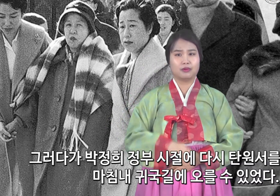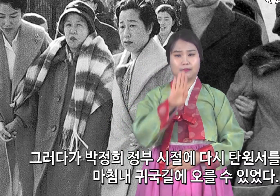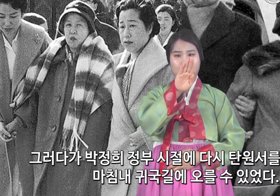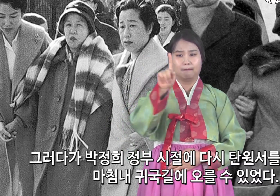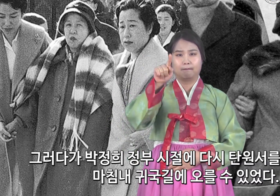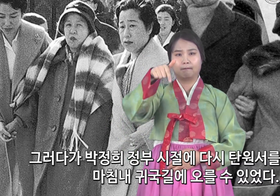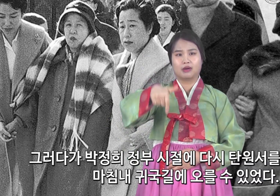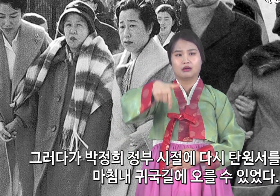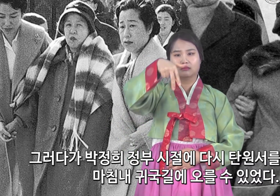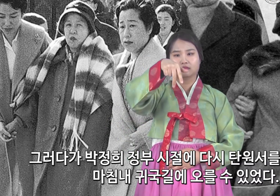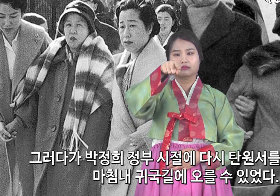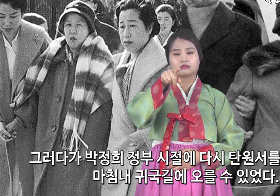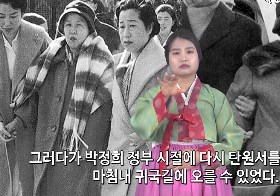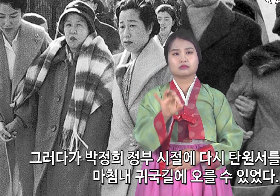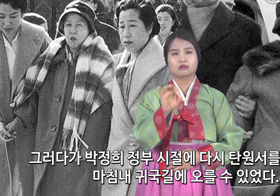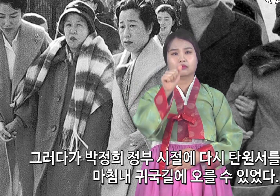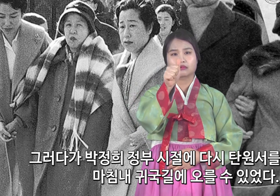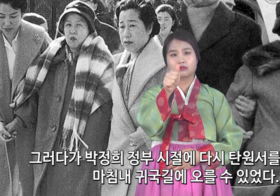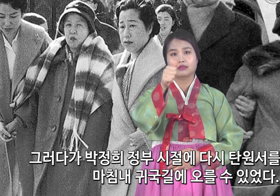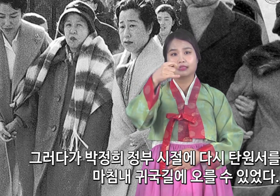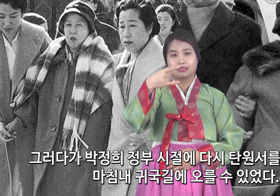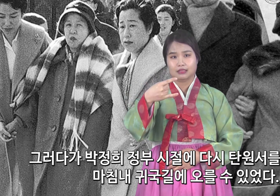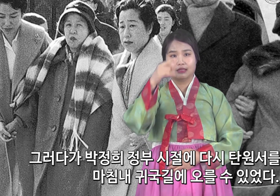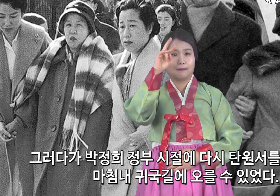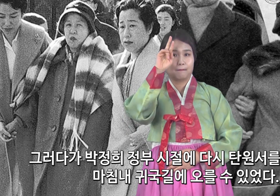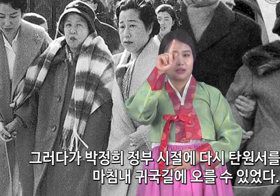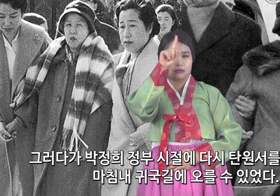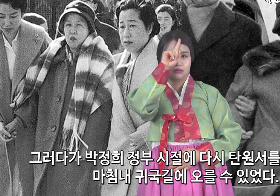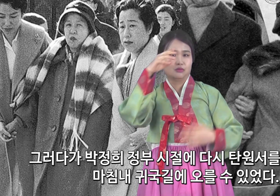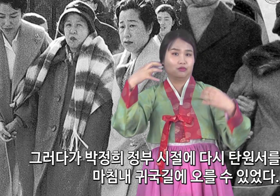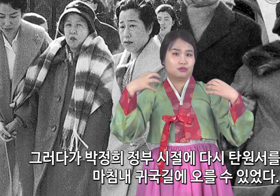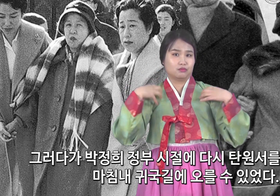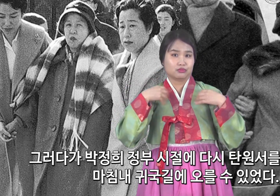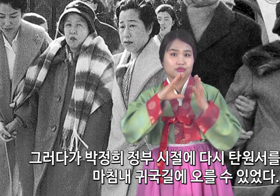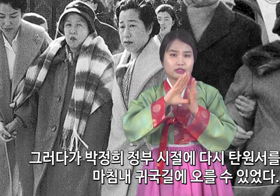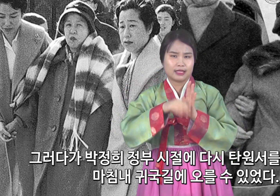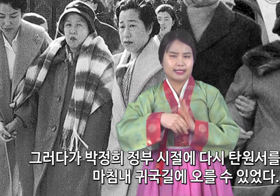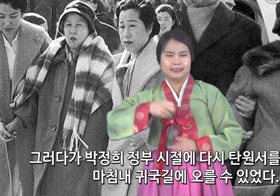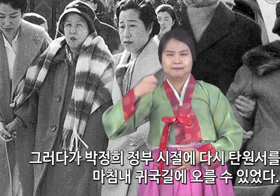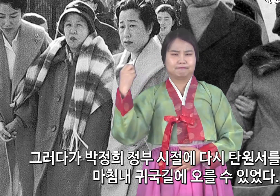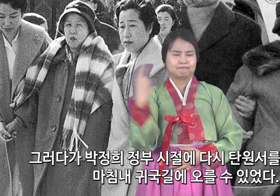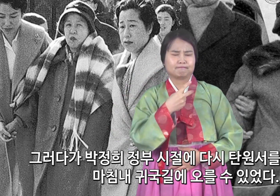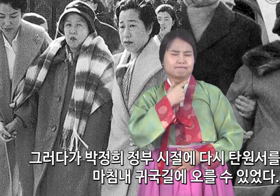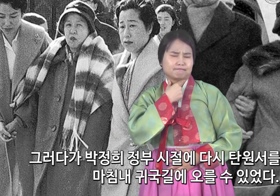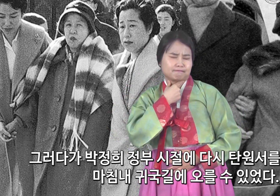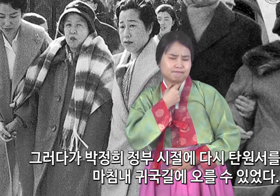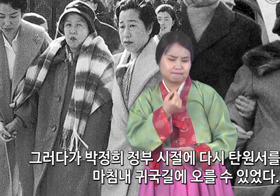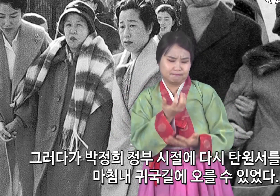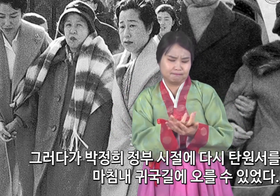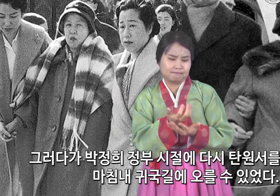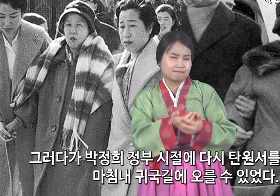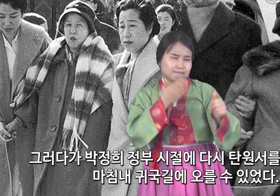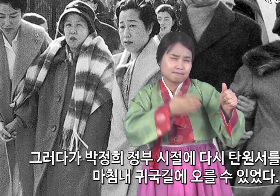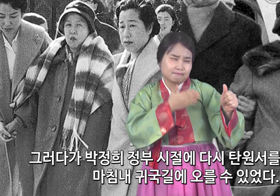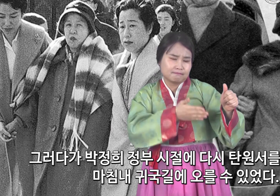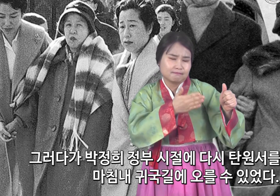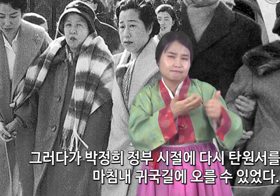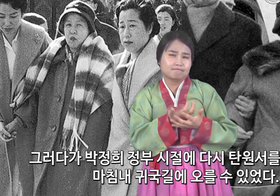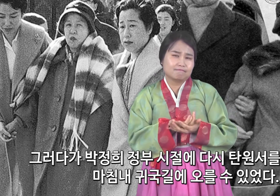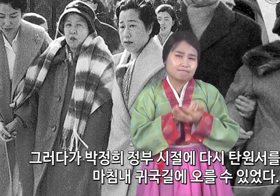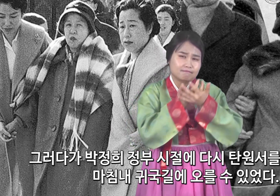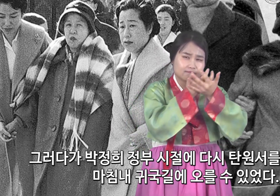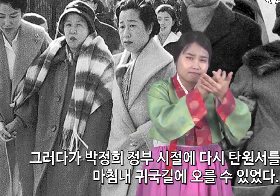그러다가 박정희 정부 시절에 다시 탄원서를 올린 끝에 마침내 귀국길에 오를 수